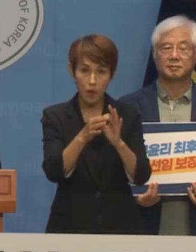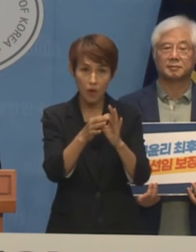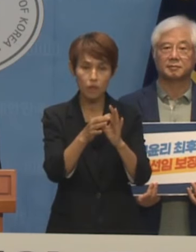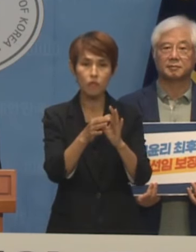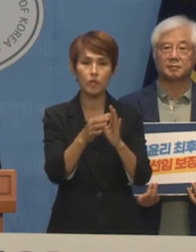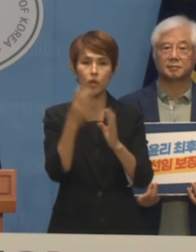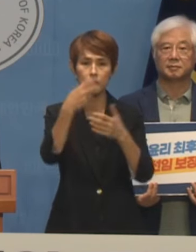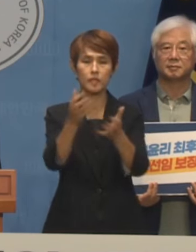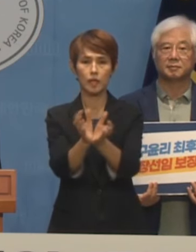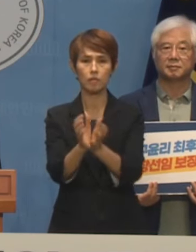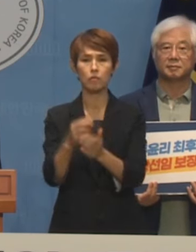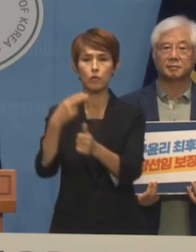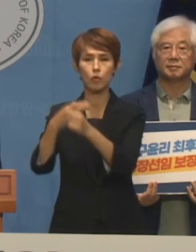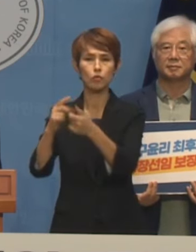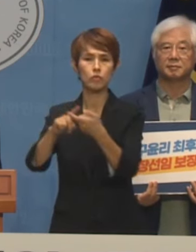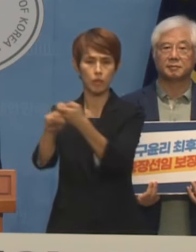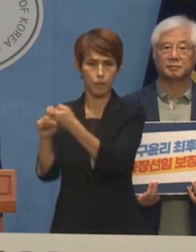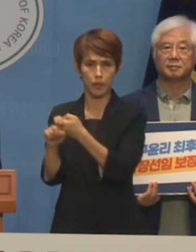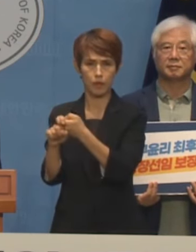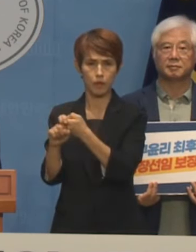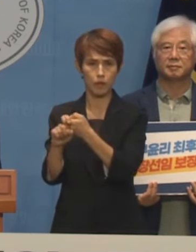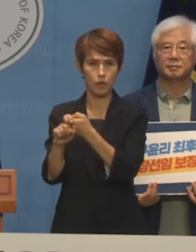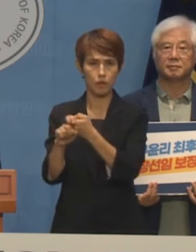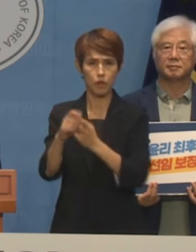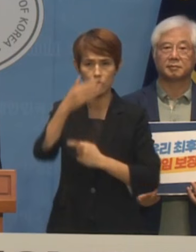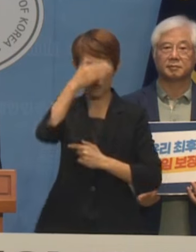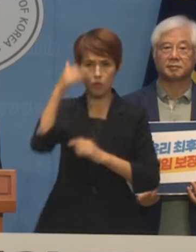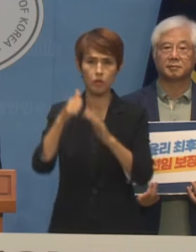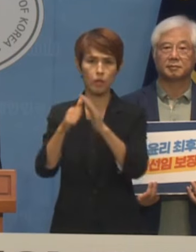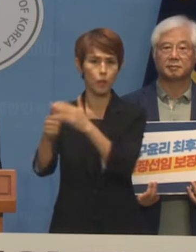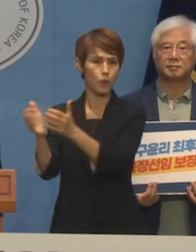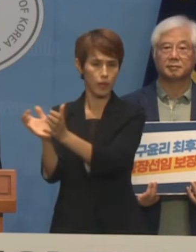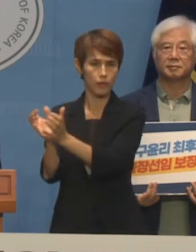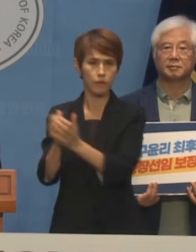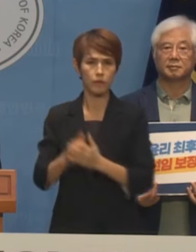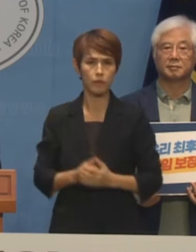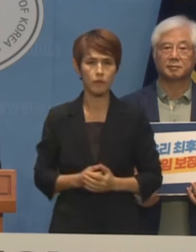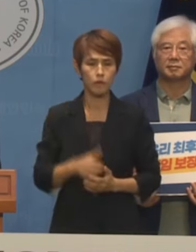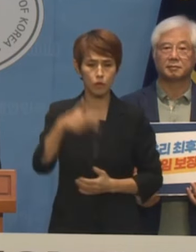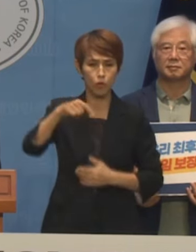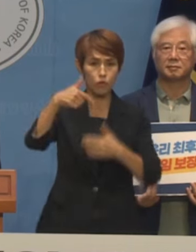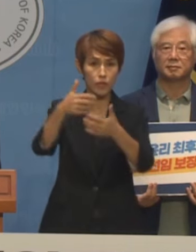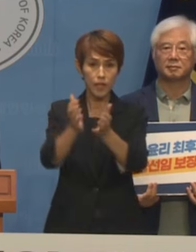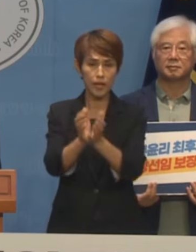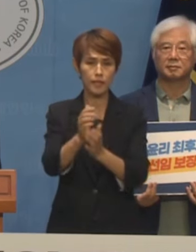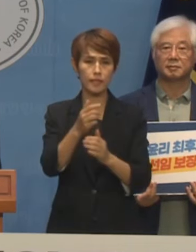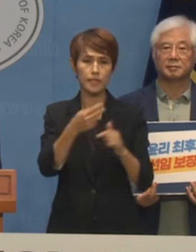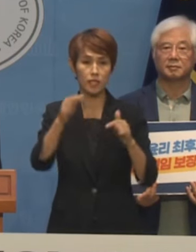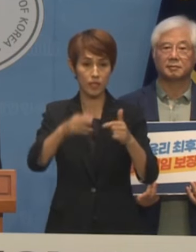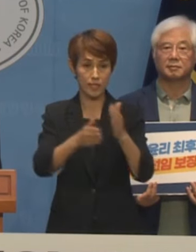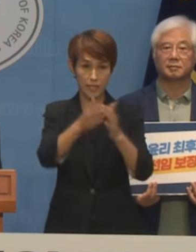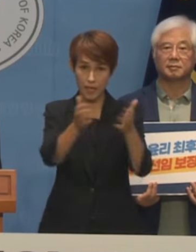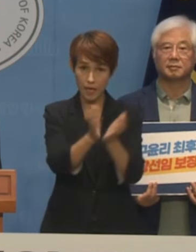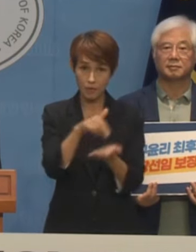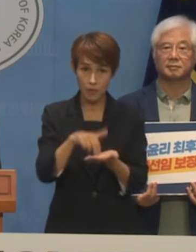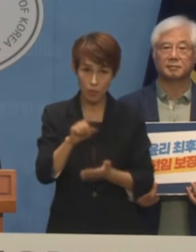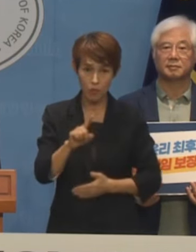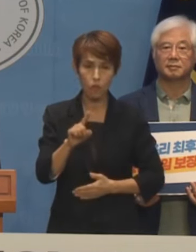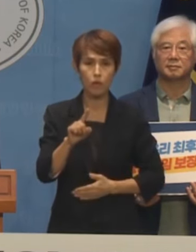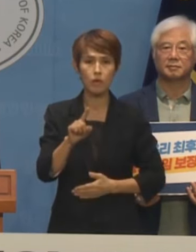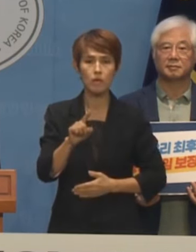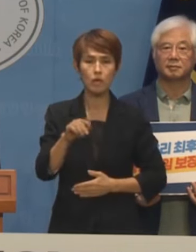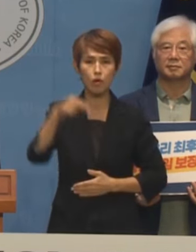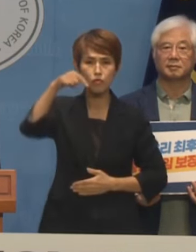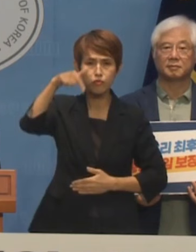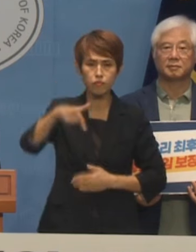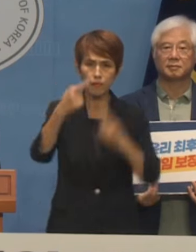한국사립대학교 교수연합회, 야6당 청년대표단, 조국혁신당 인천시당 등은 이번 숙명학원의